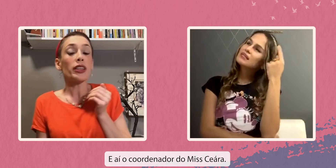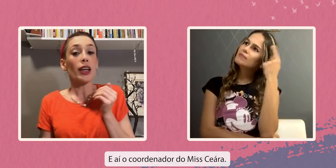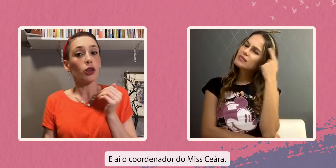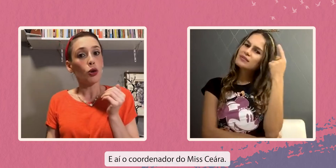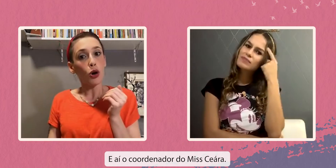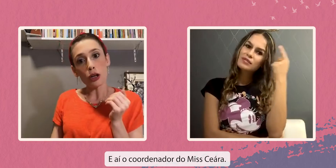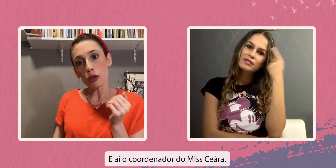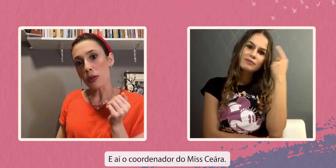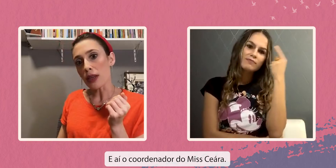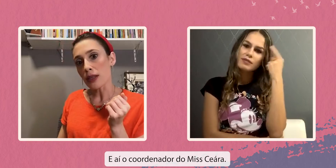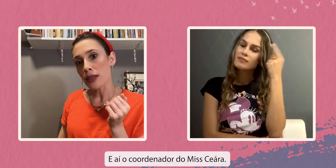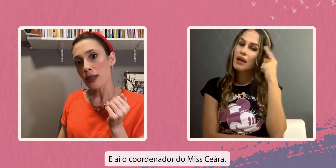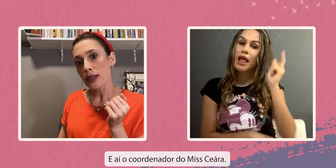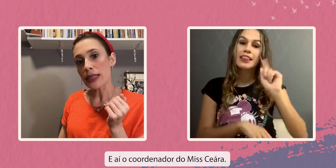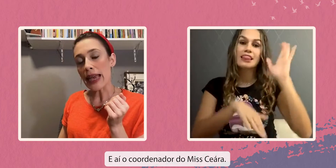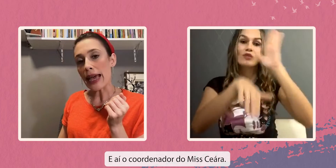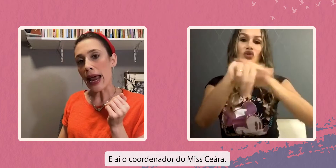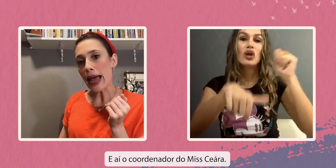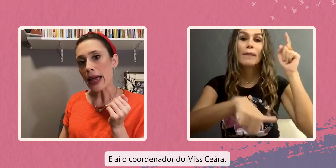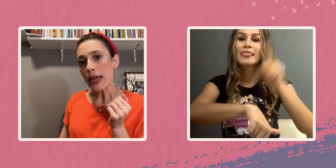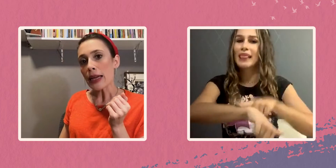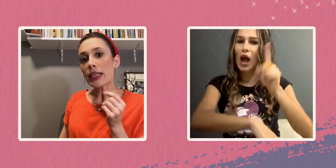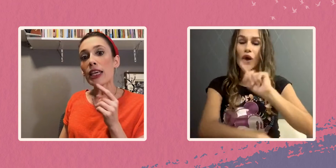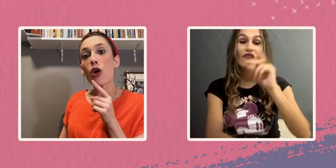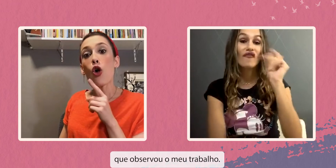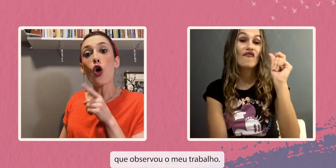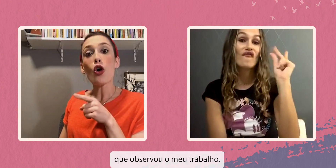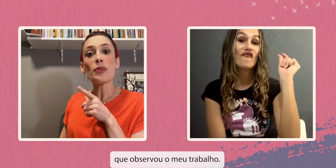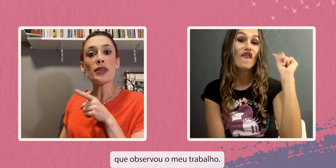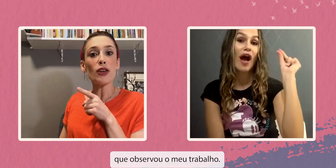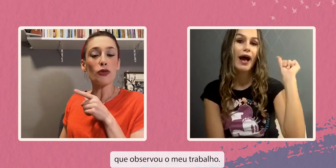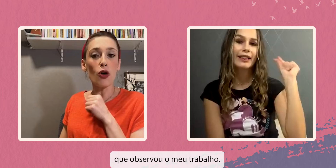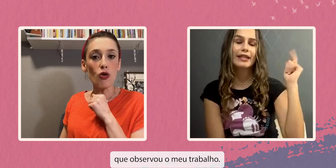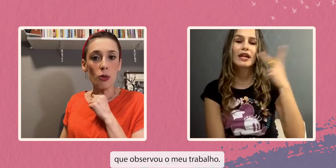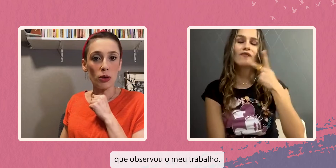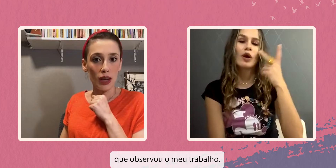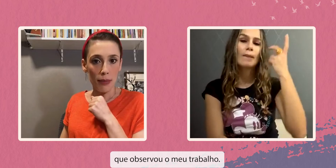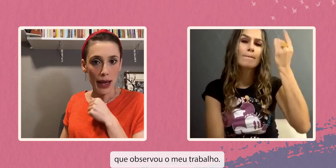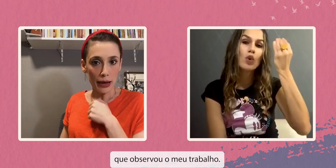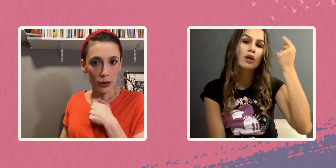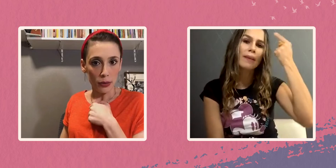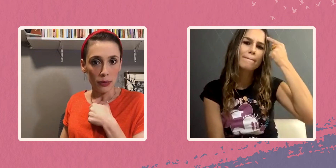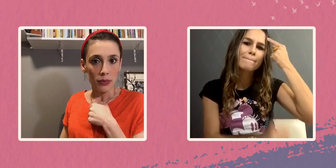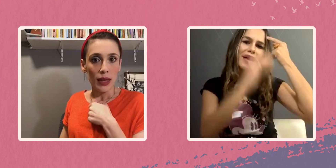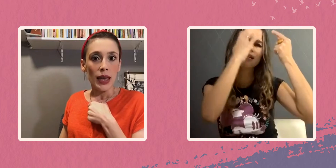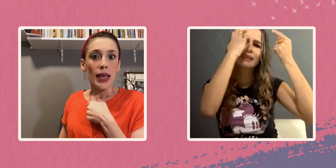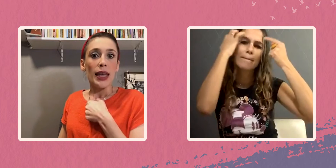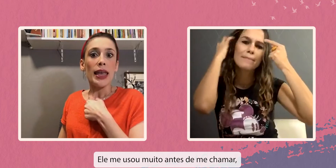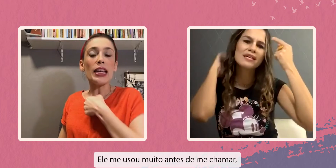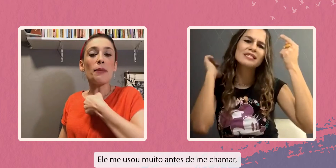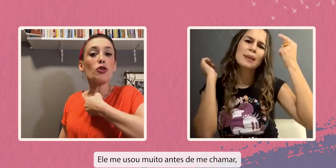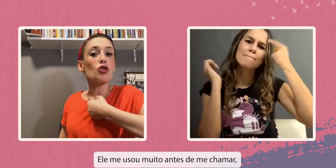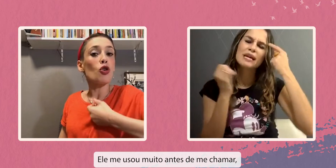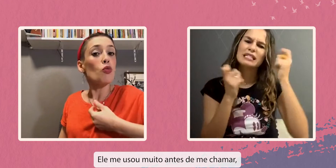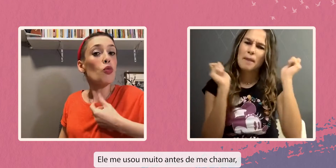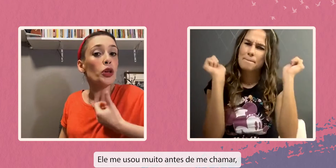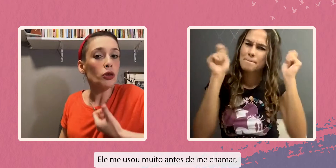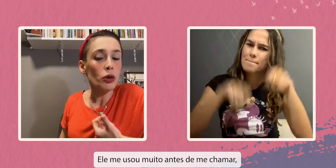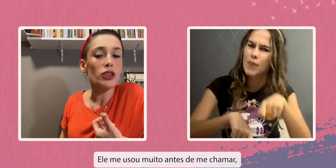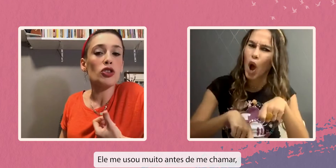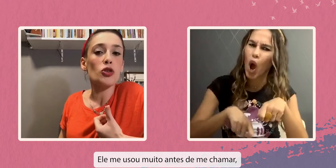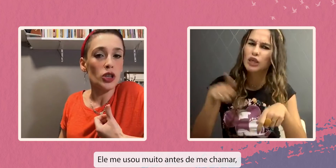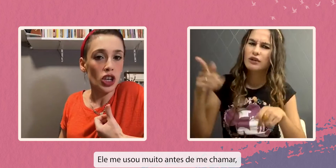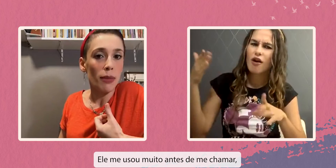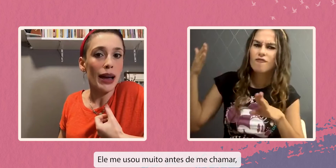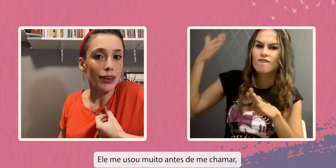o coordenador do Miss que observou o meu trabalho. Ele pensou